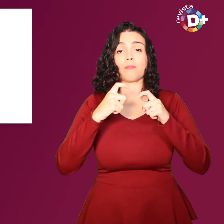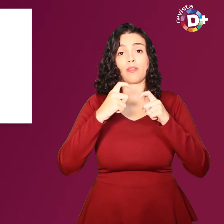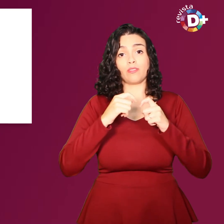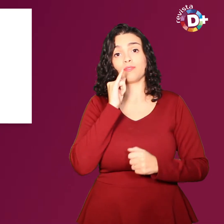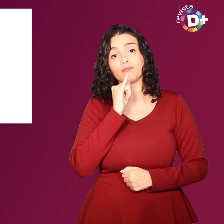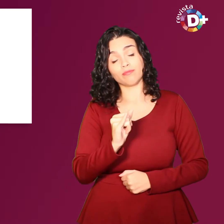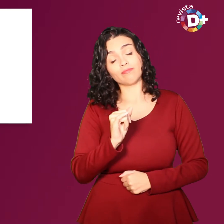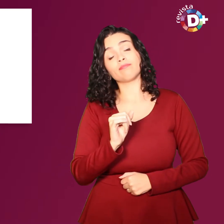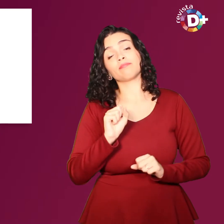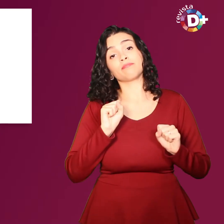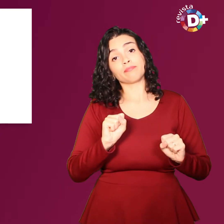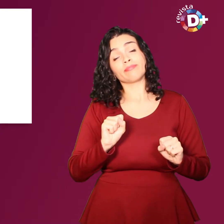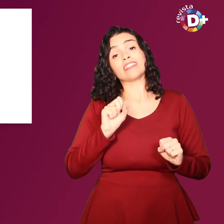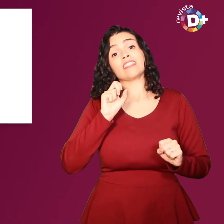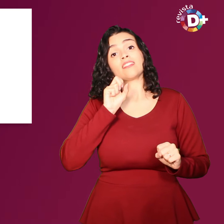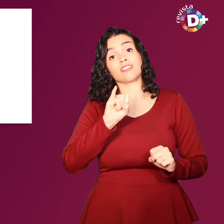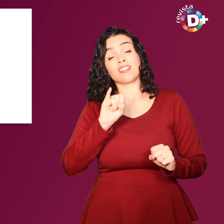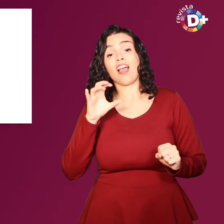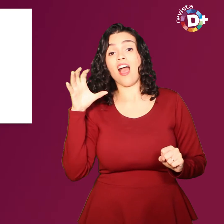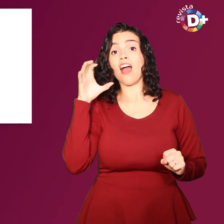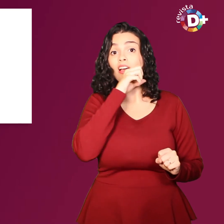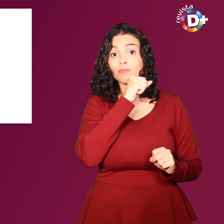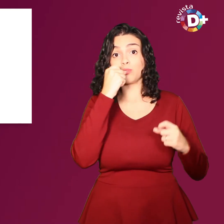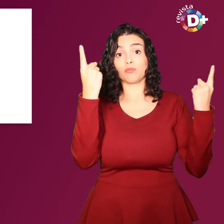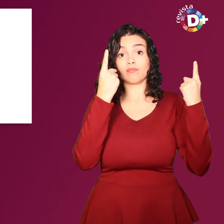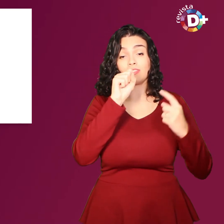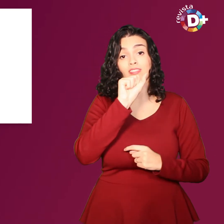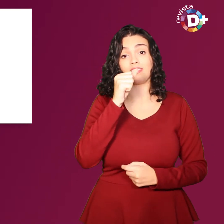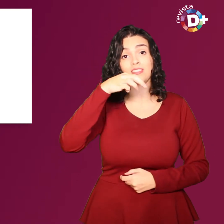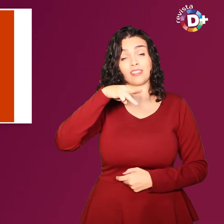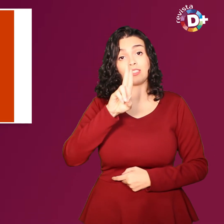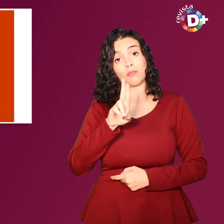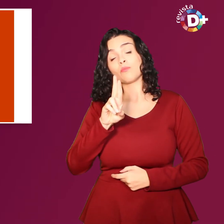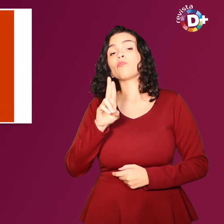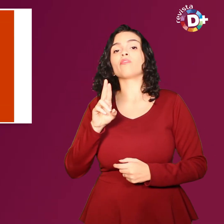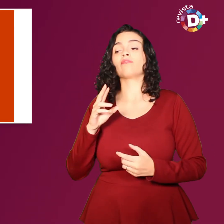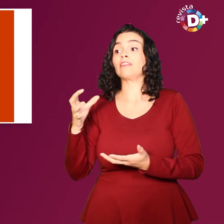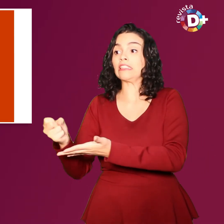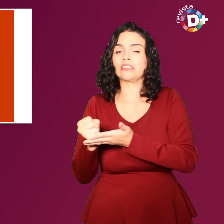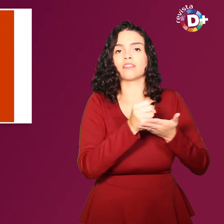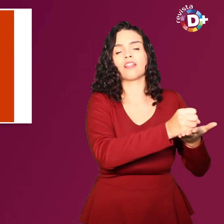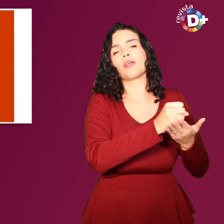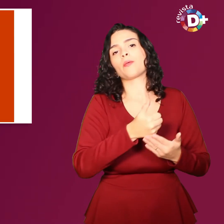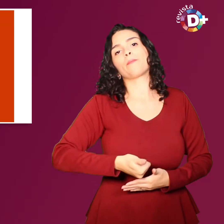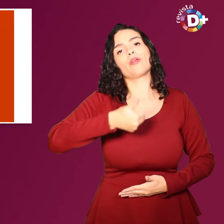Os médicos disseram que, possivelmente, se tivesse sido socorrido pelo SAMU, teria tido menos